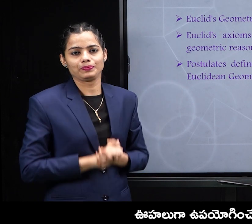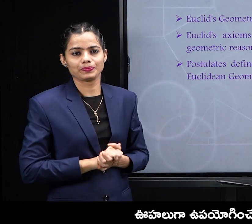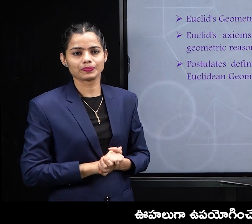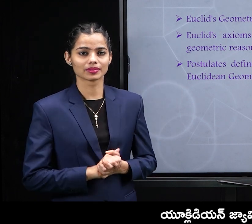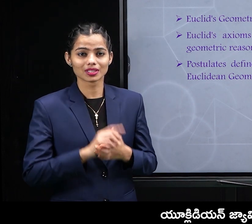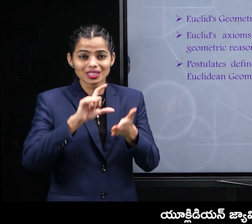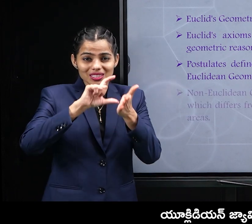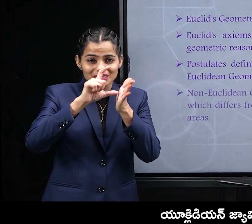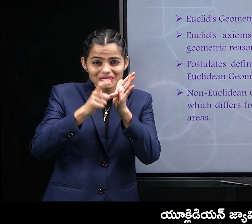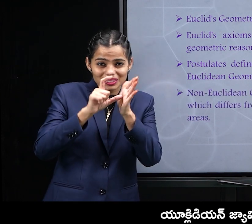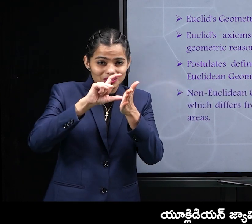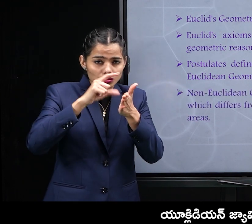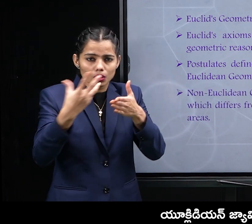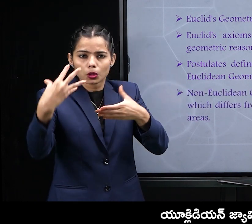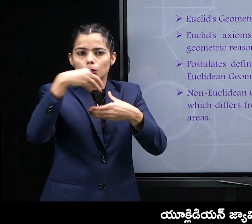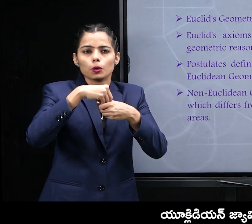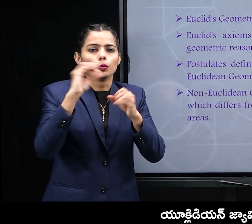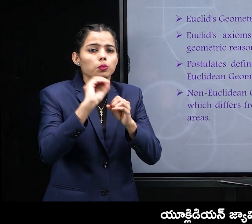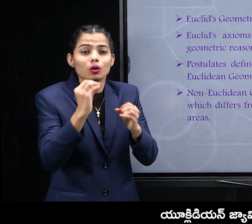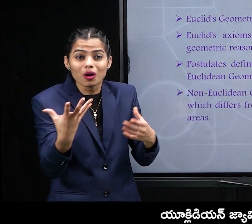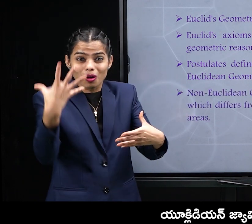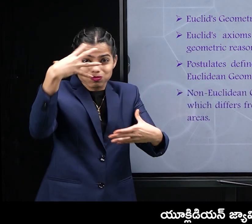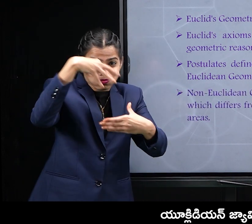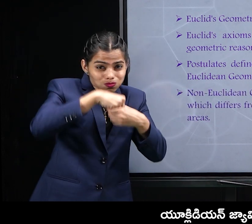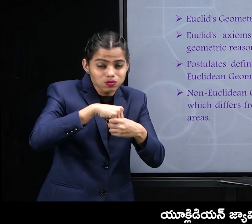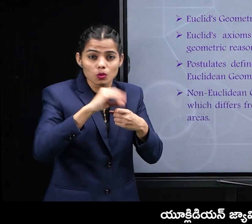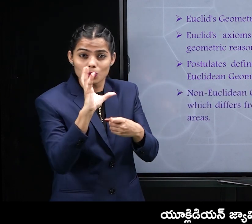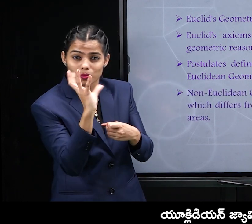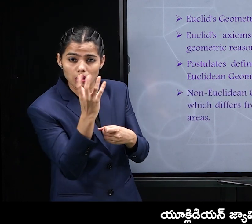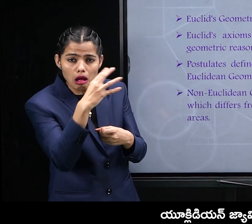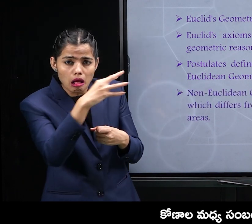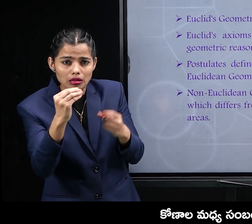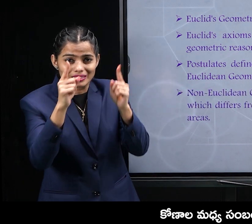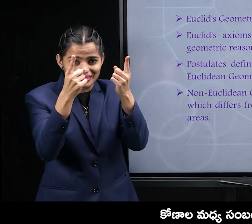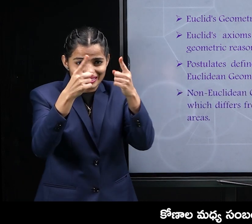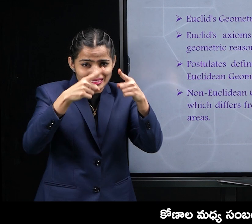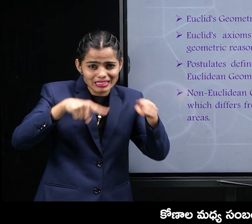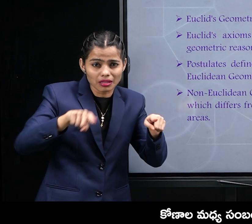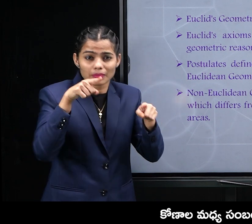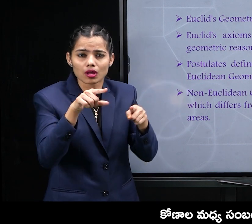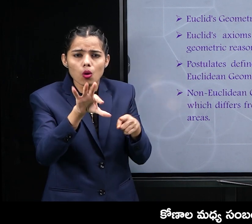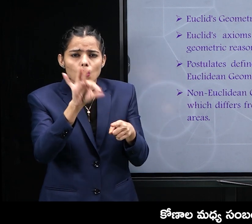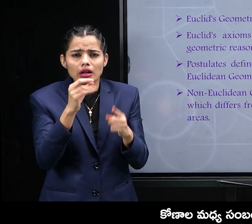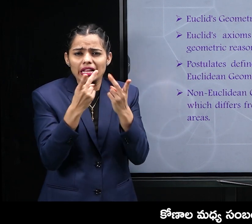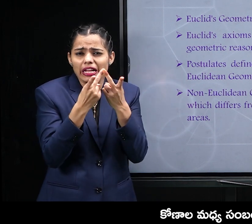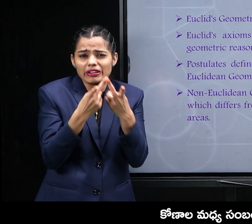यूक्लिड ज्यामितिलो पोईन्टलू, पंग्तुलू, मर्यू, कोणाल मद्या सम्बन्दालनू,